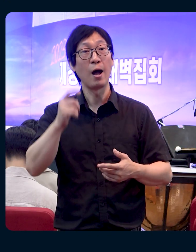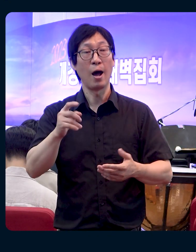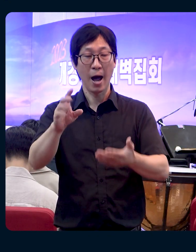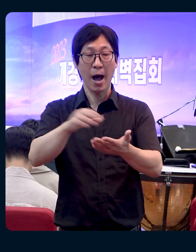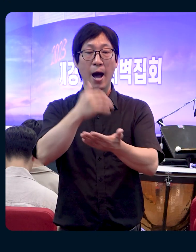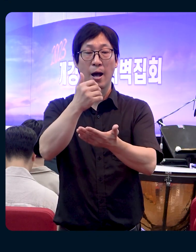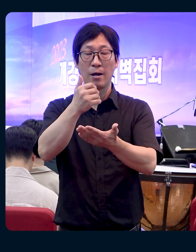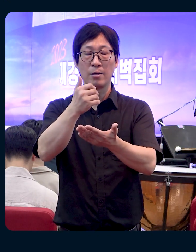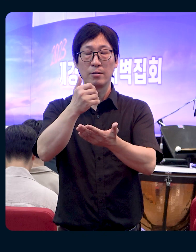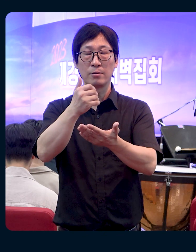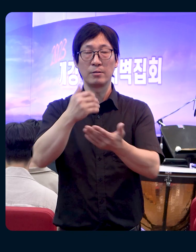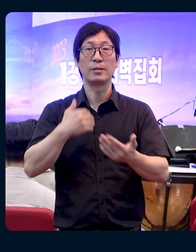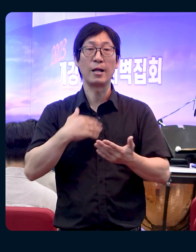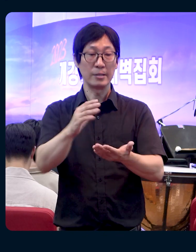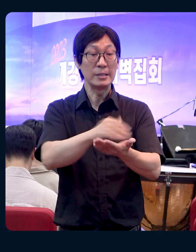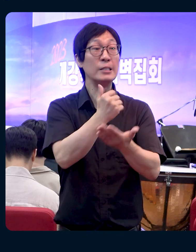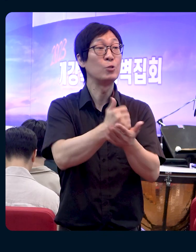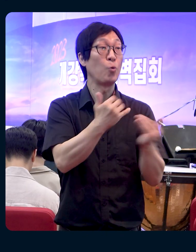상전이 계시니까.